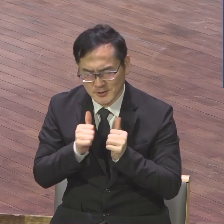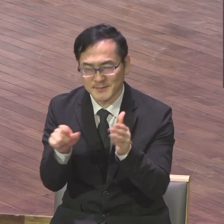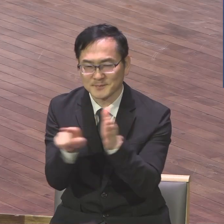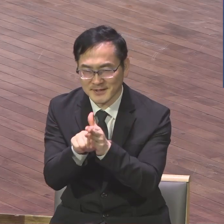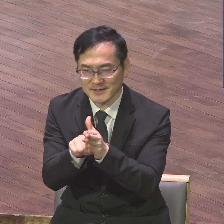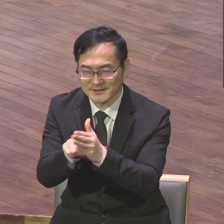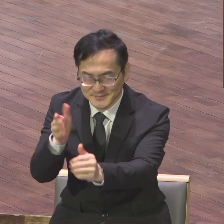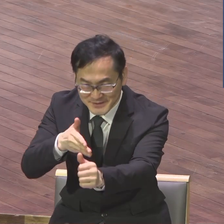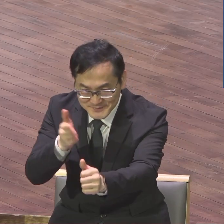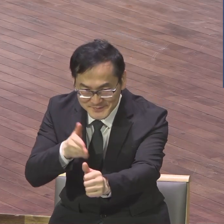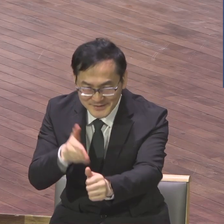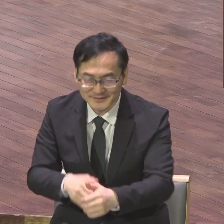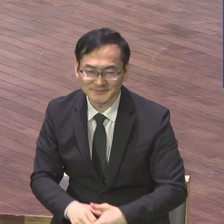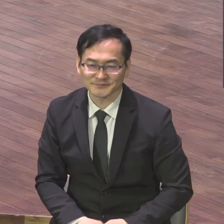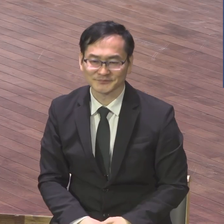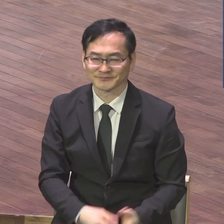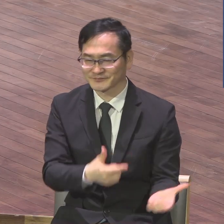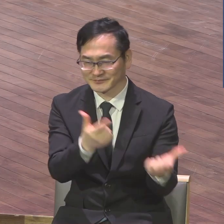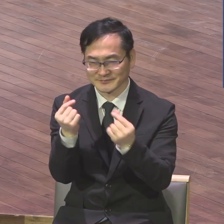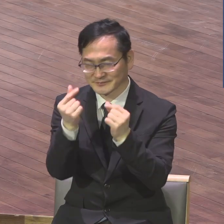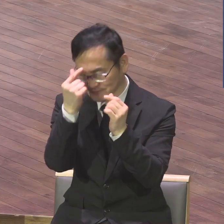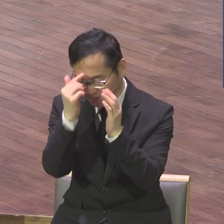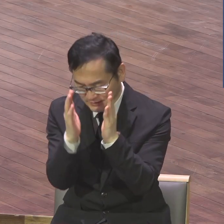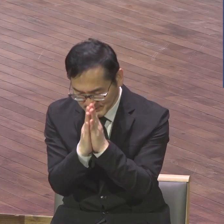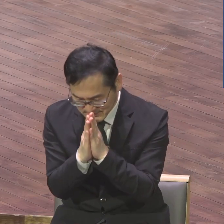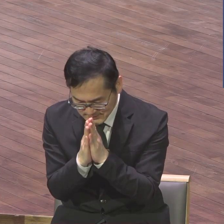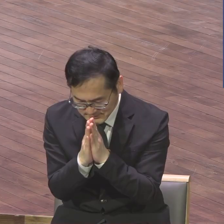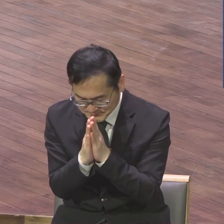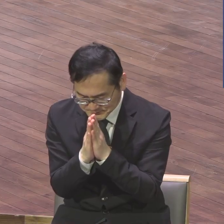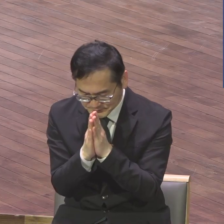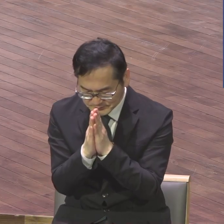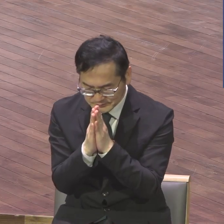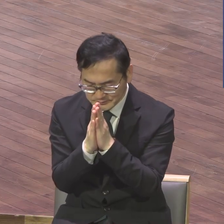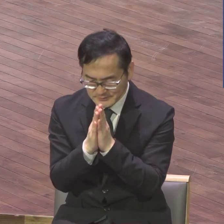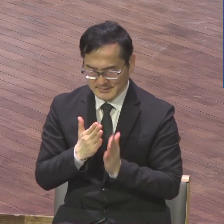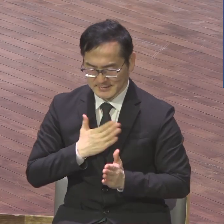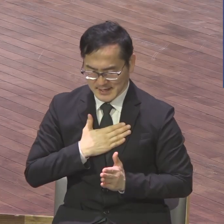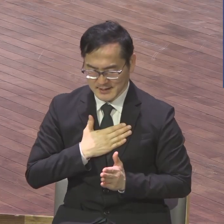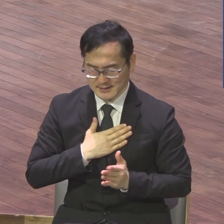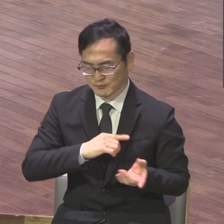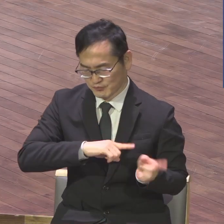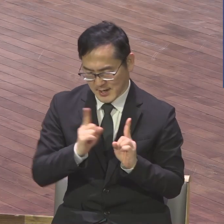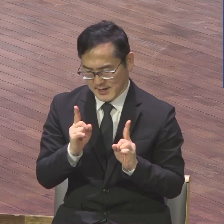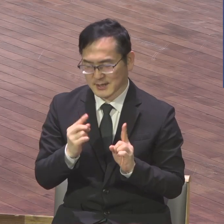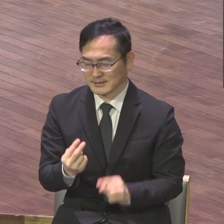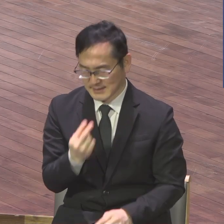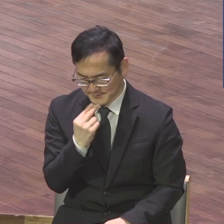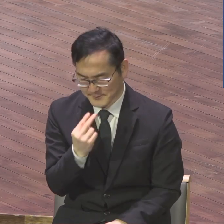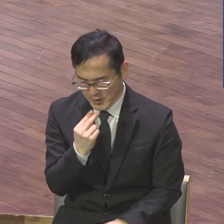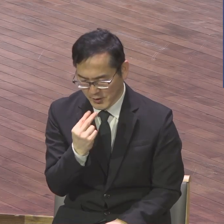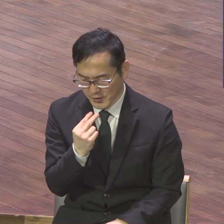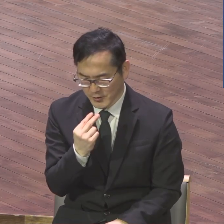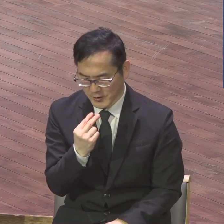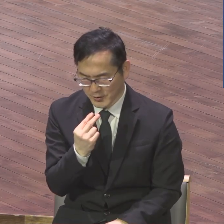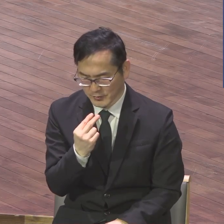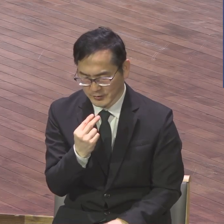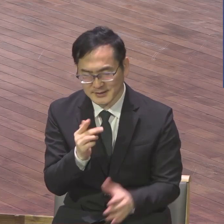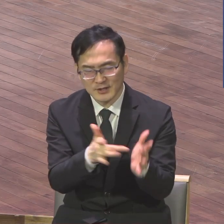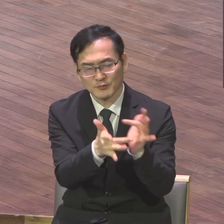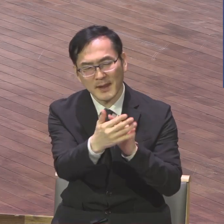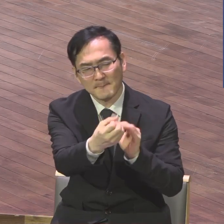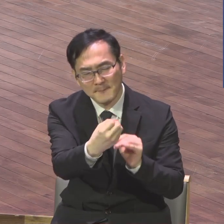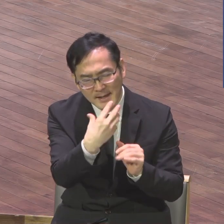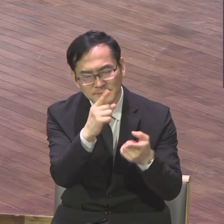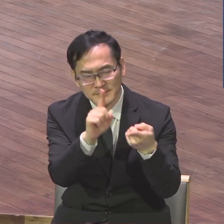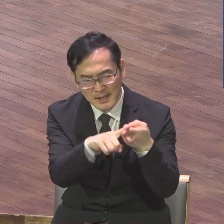축복합니다. 기도합시다. 아버지 하나님, 나는 부활이요 생명이니 부활 신앙이